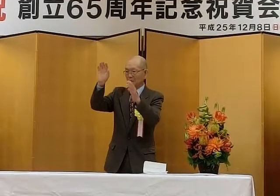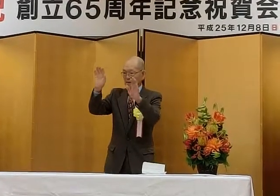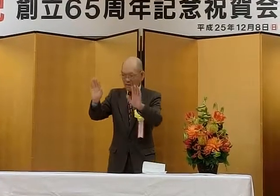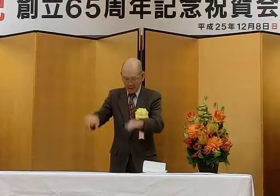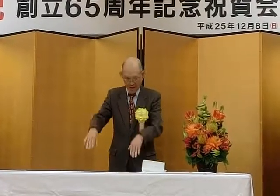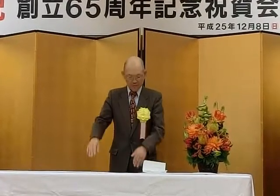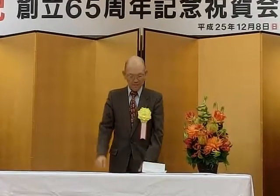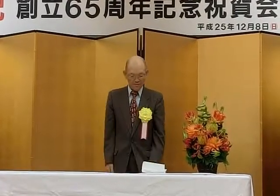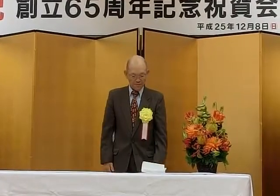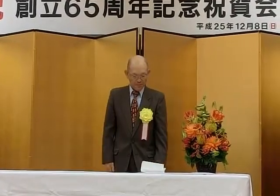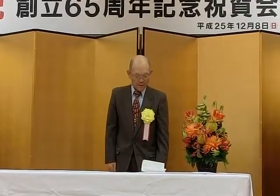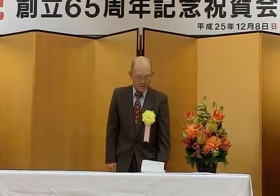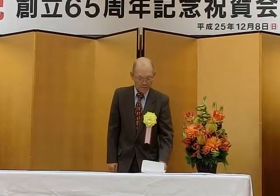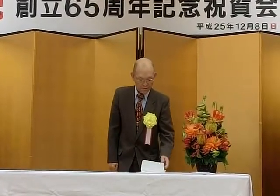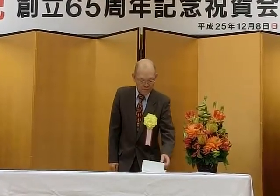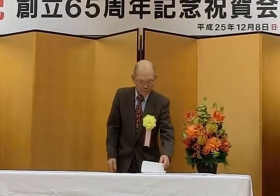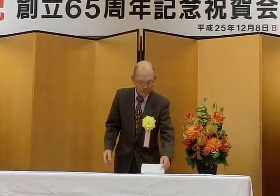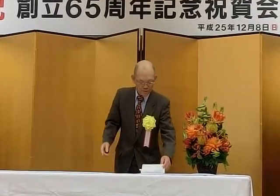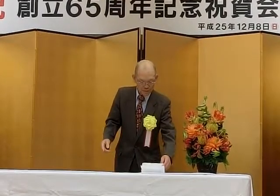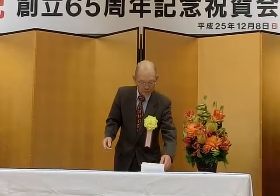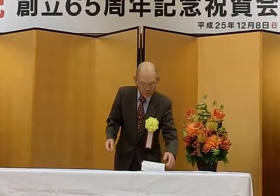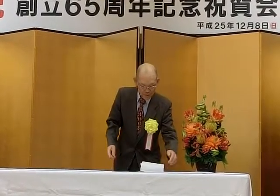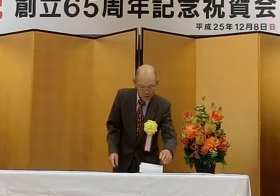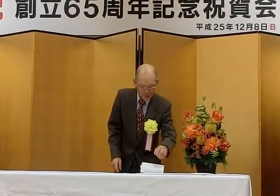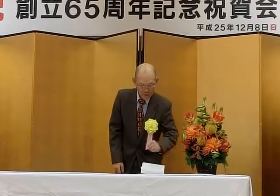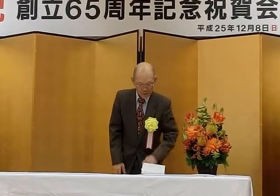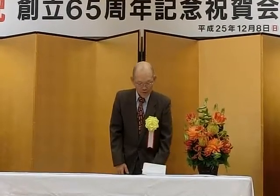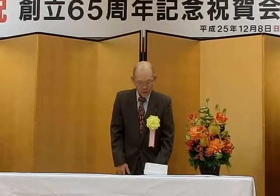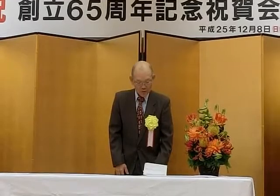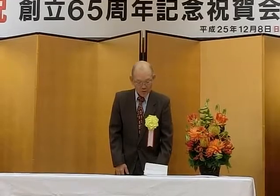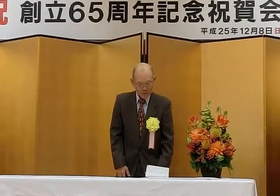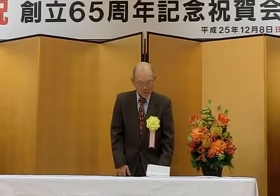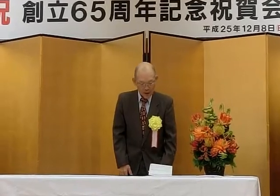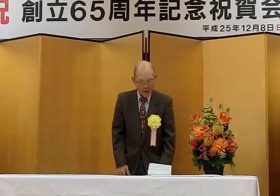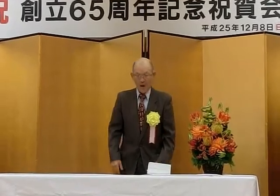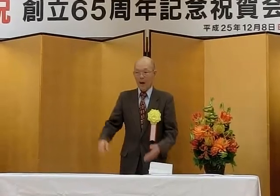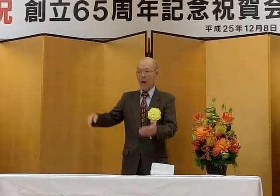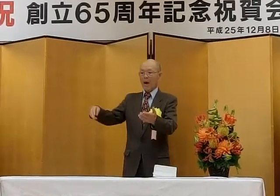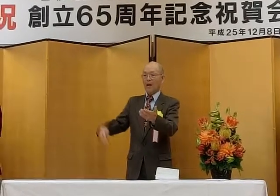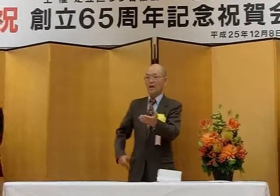初めて理事に当選いたしました。